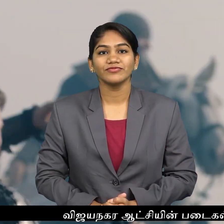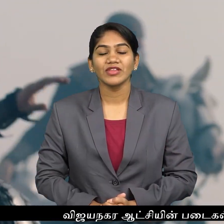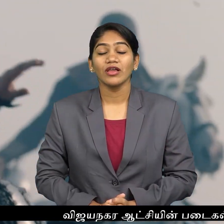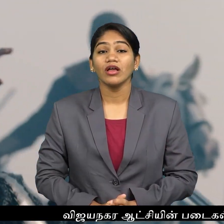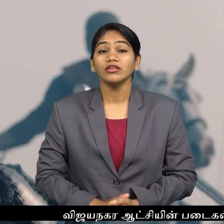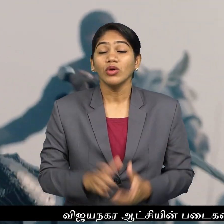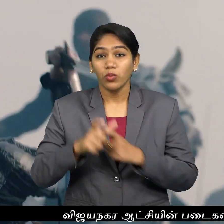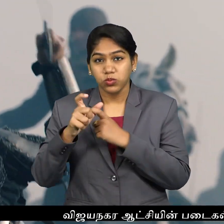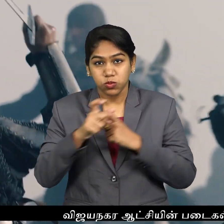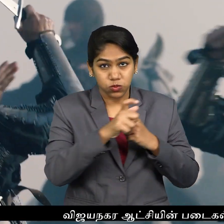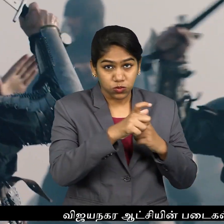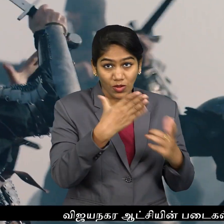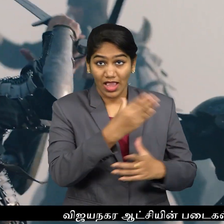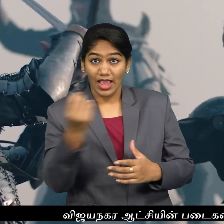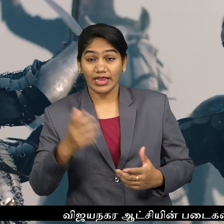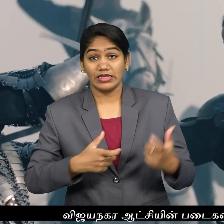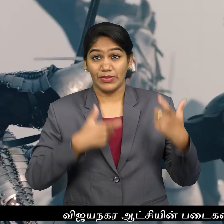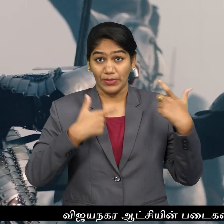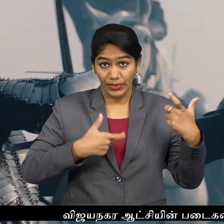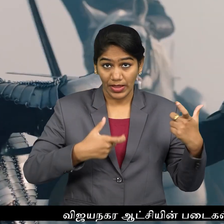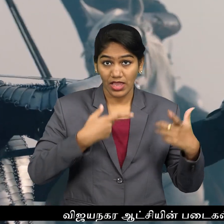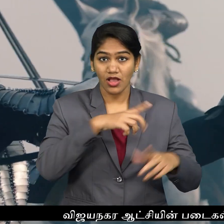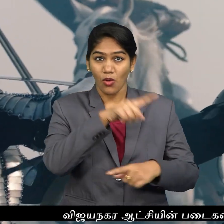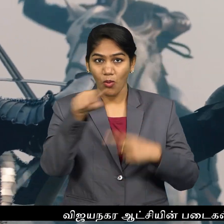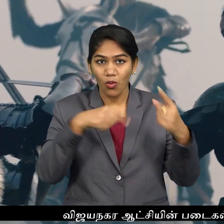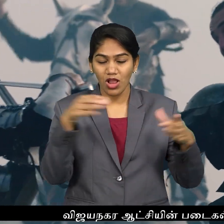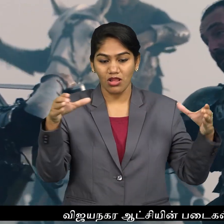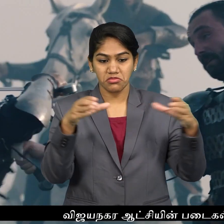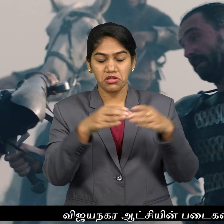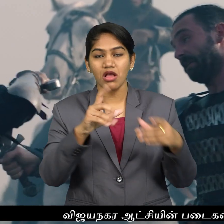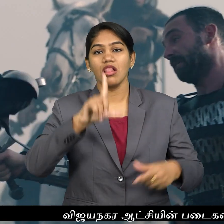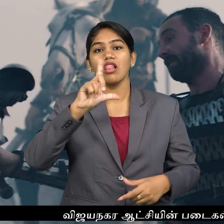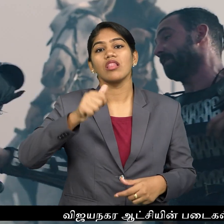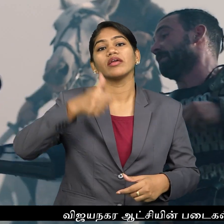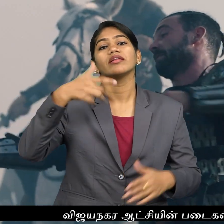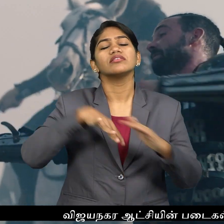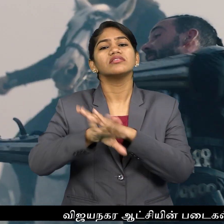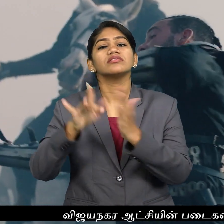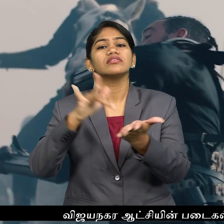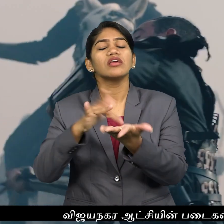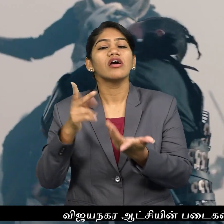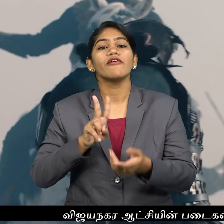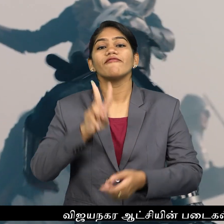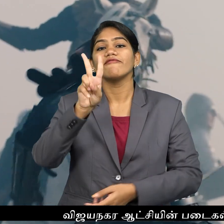விஜயநகர ஆட்சியின் படைகள் மற்றும் இராணுவ தலைவர்கள்.